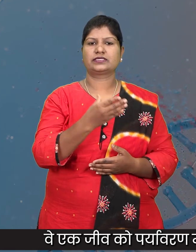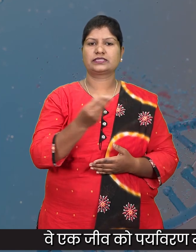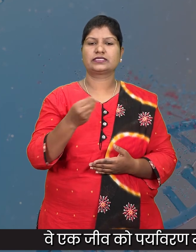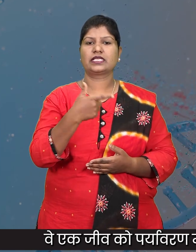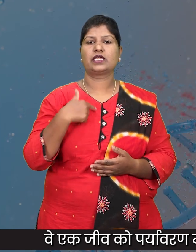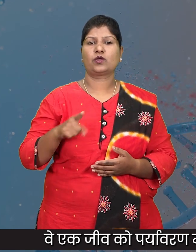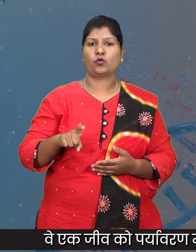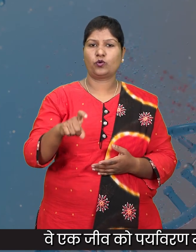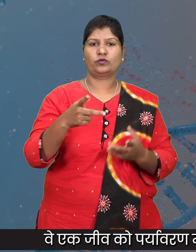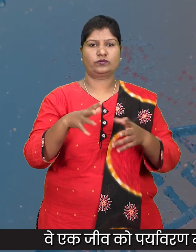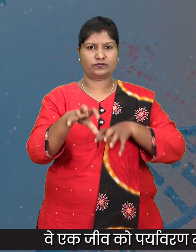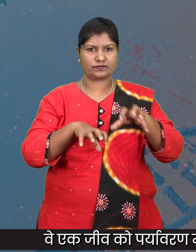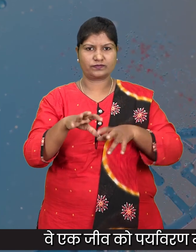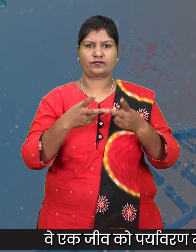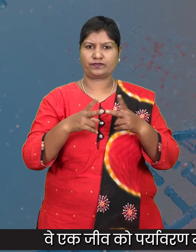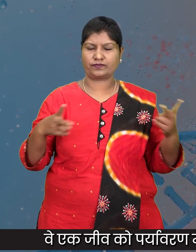करते हैं।